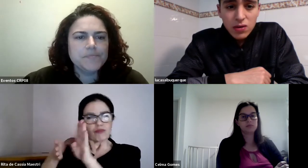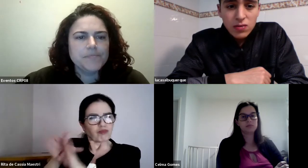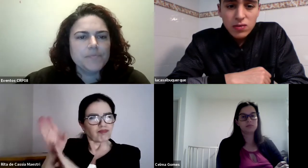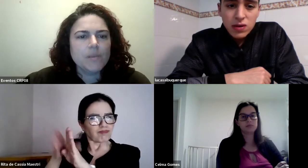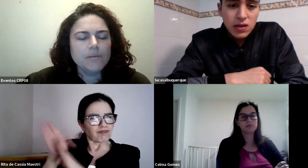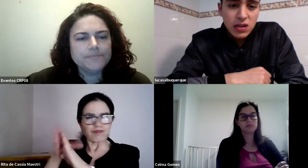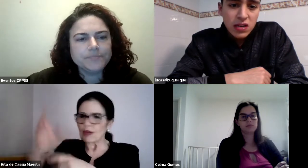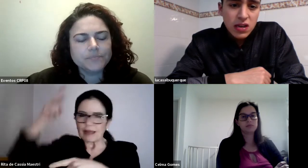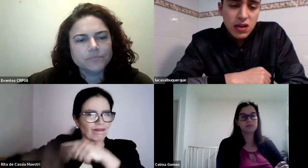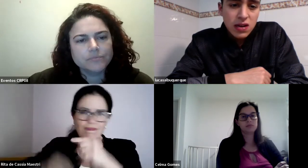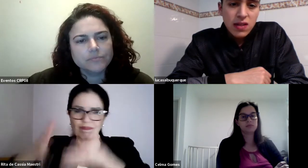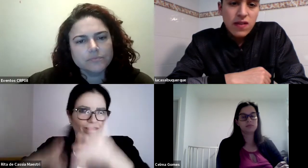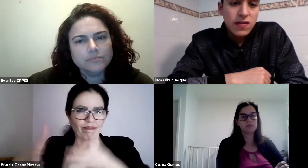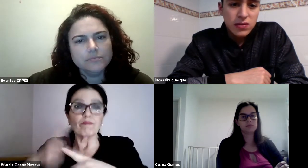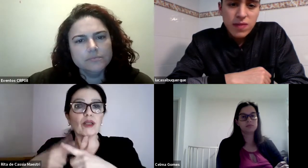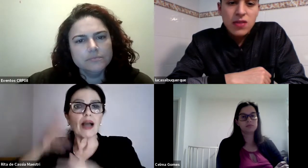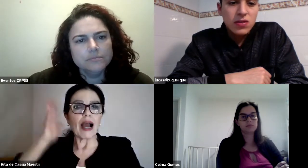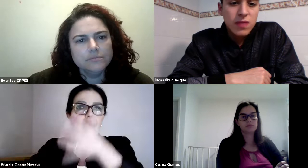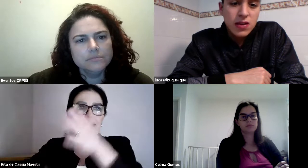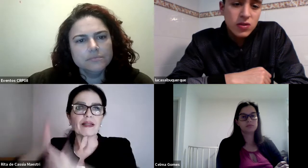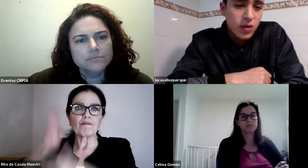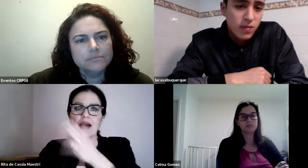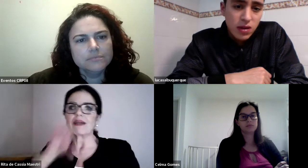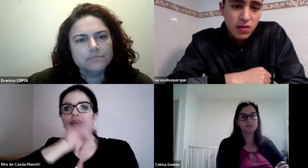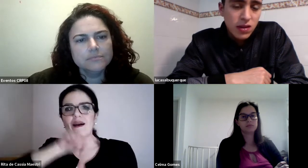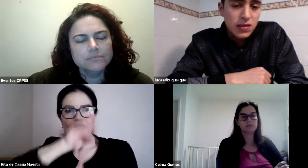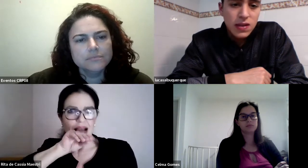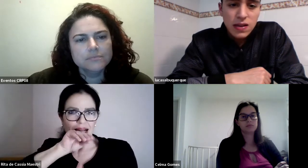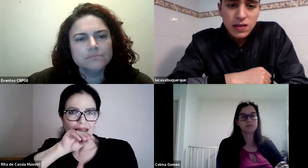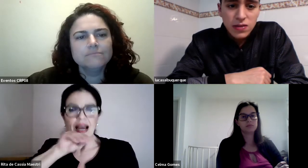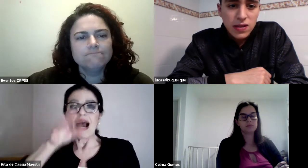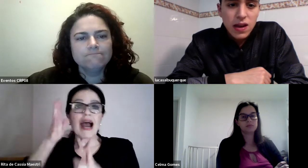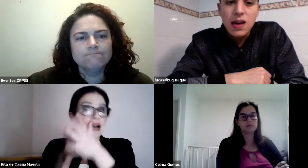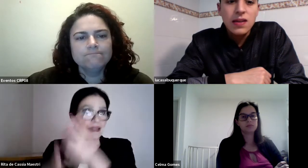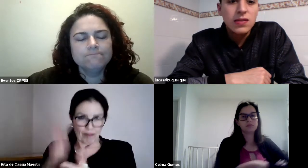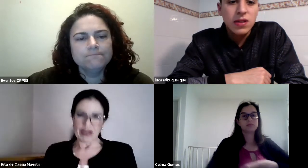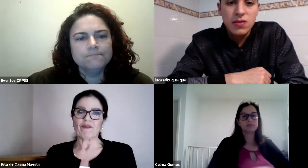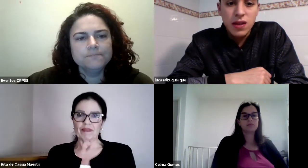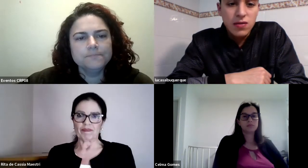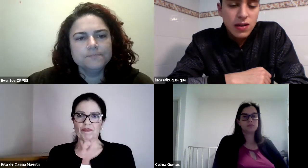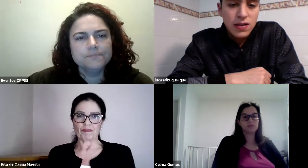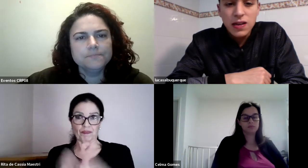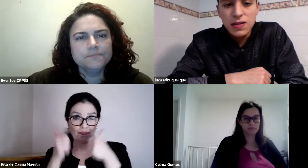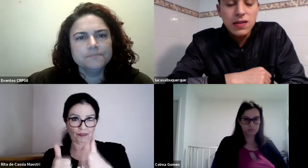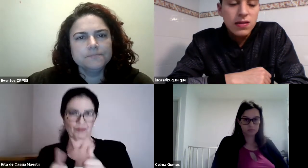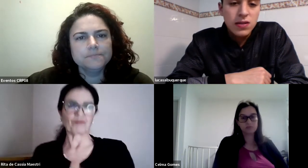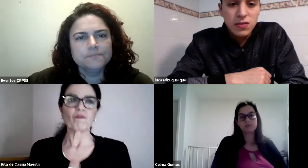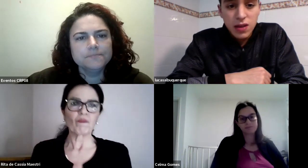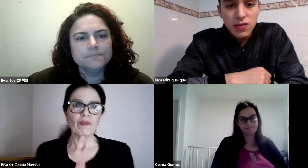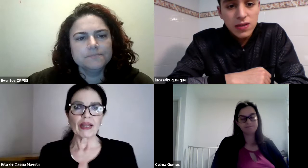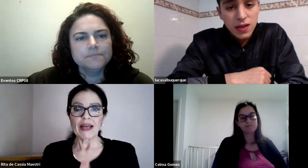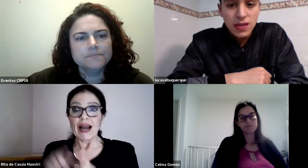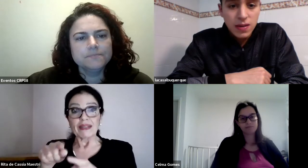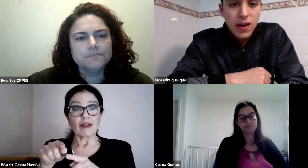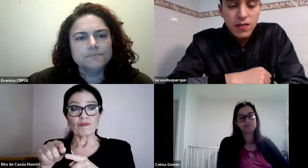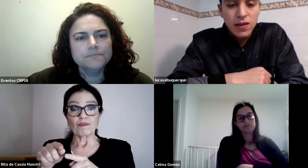família, quando levava nos médicos, os médicos proibiam que ensinasse língua de sinais, só queriam que ele oralizasse, diziam que a